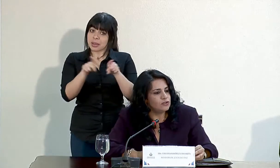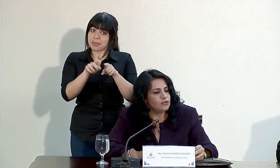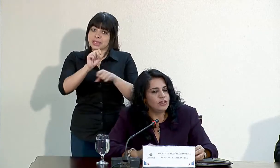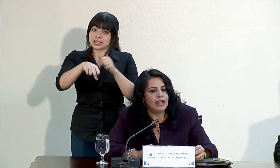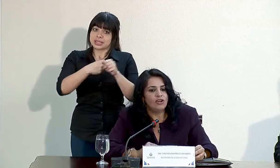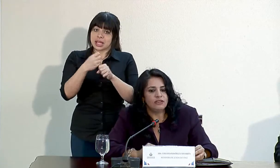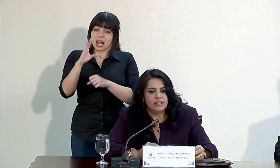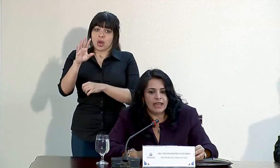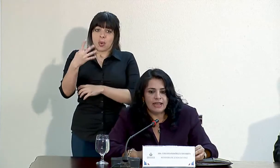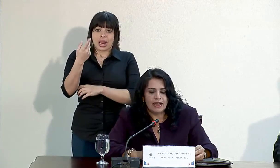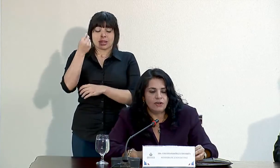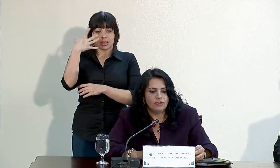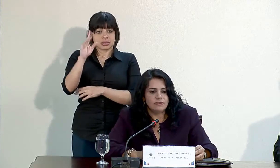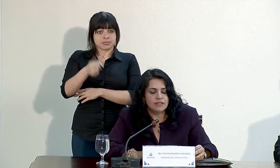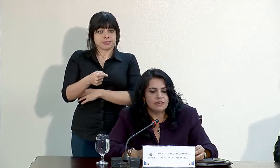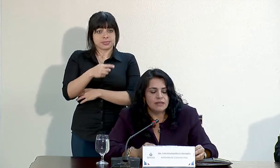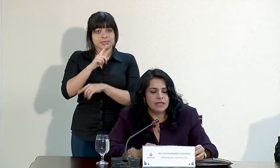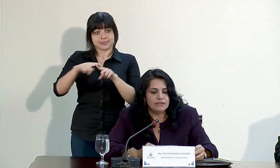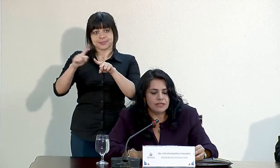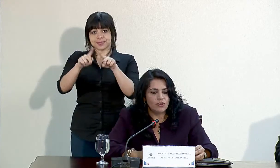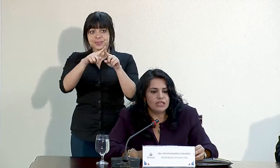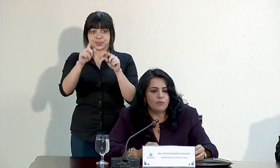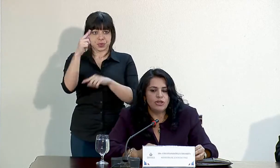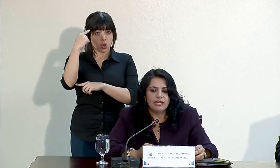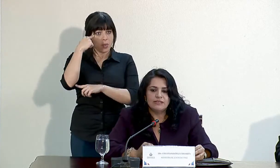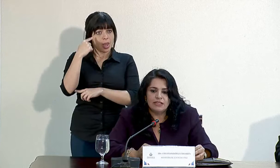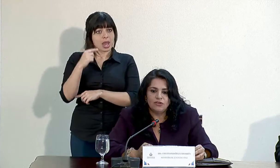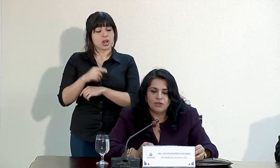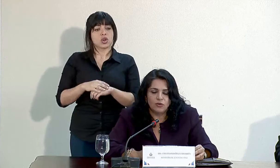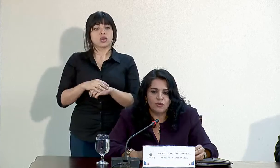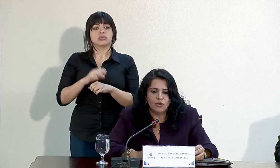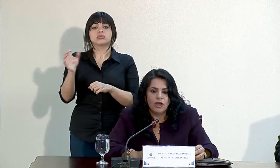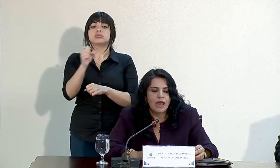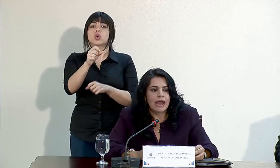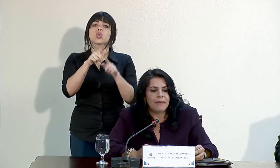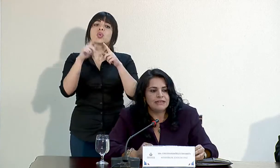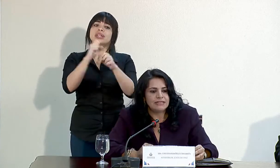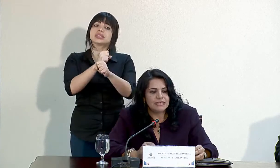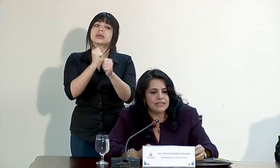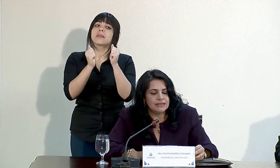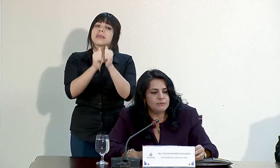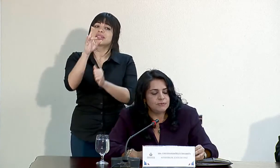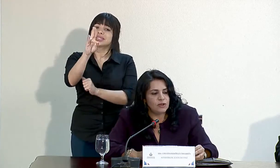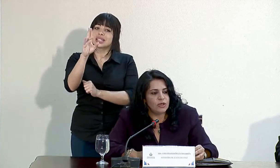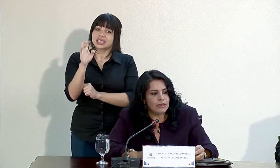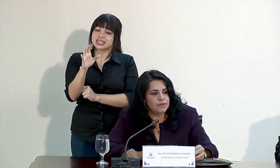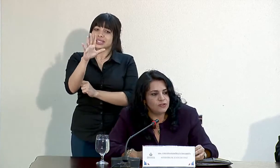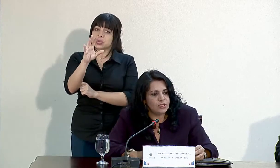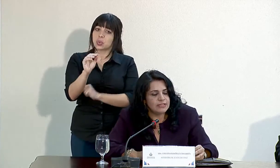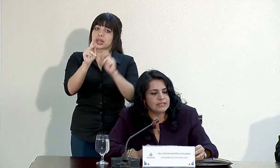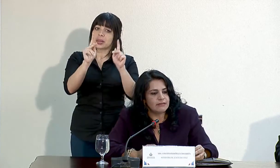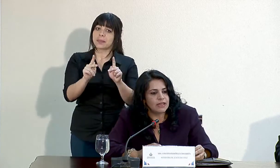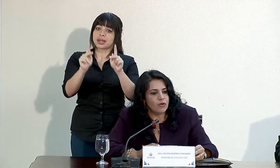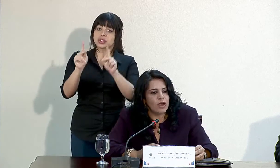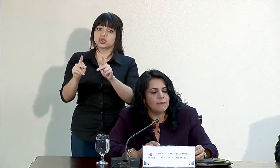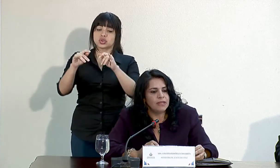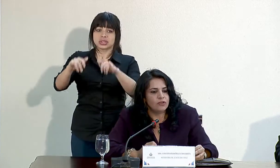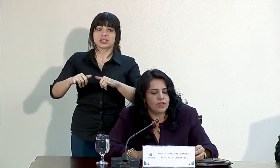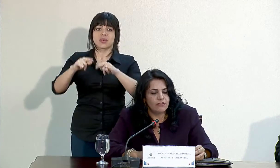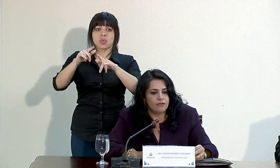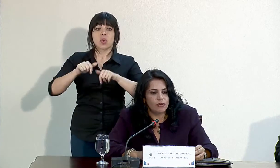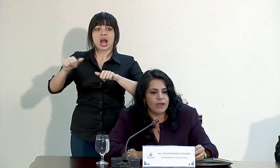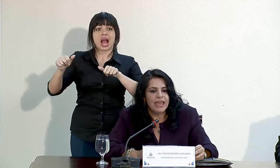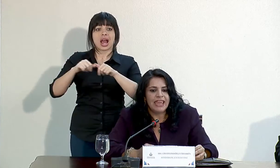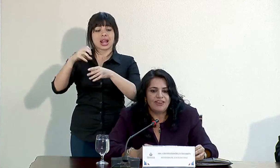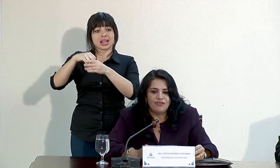Sala Constitucional le ordenara a las distintas administraciones poner en sitio seguro a más de 750 personas que estaban en un ámbito